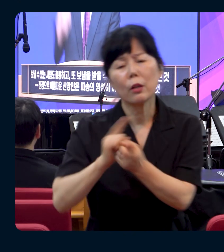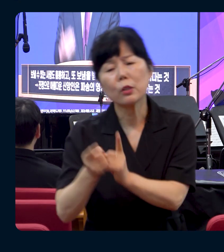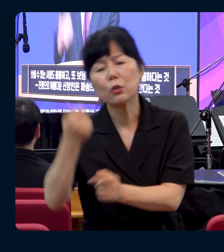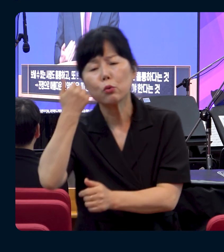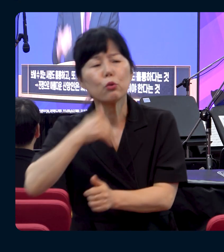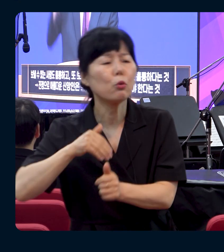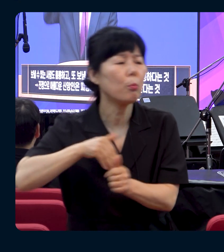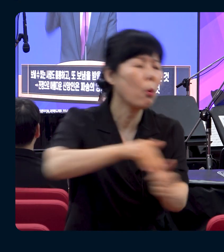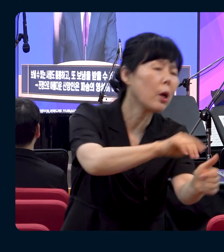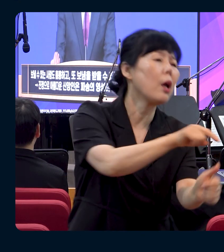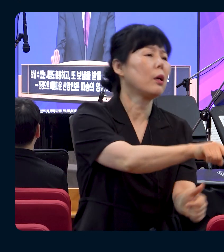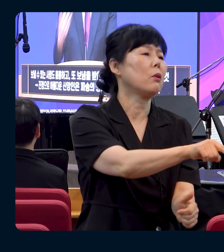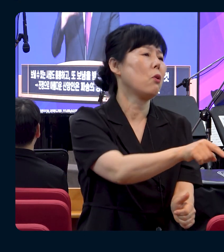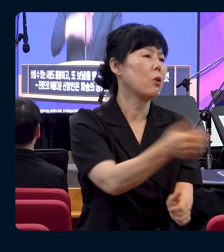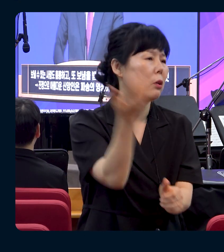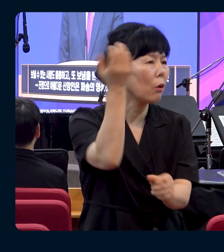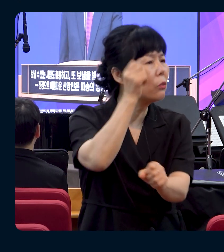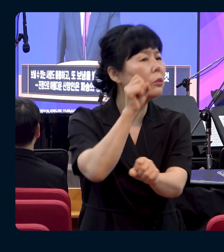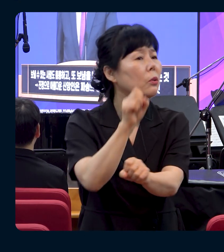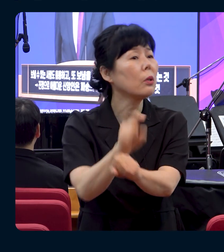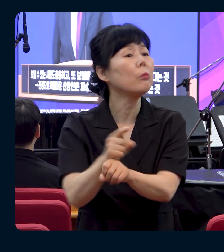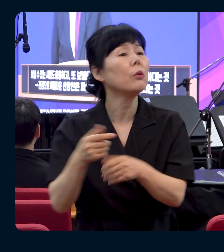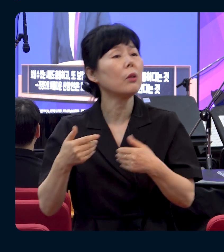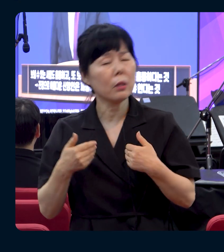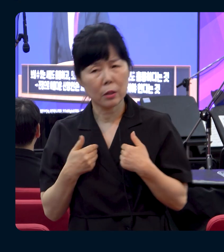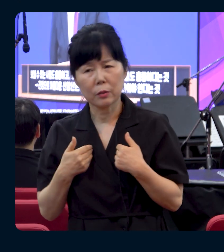사람이 되어야 하는 거 아니냐, 그 말이에요.